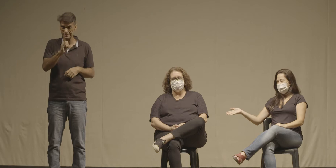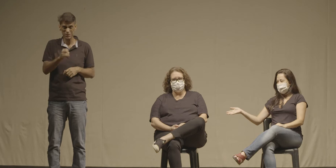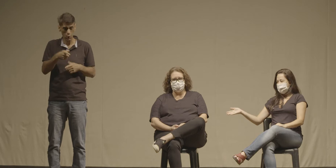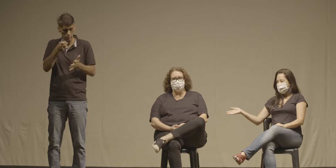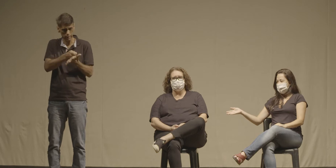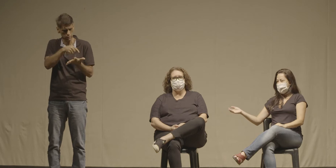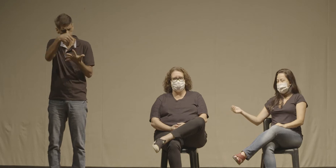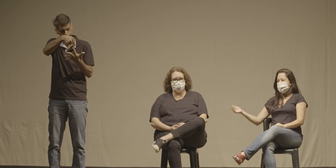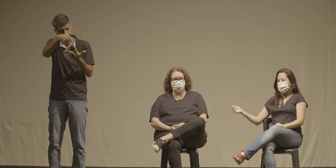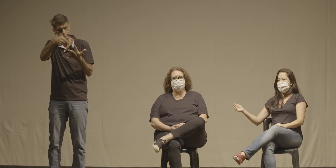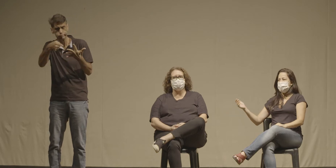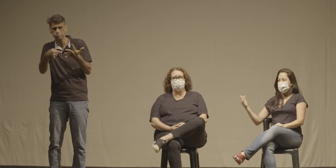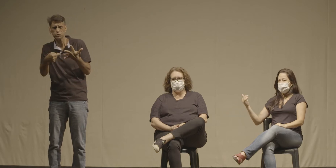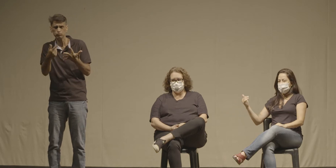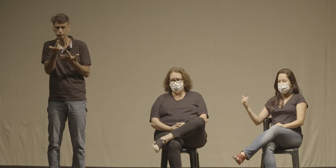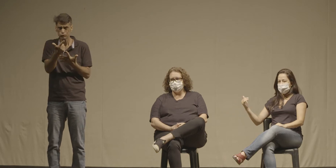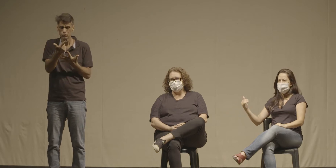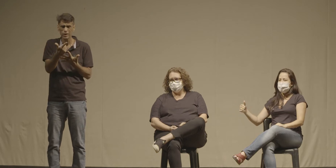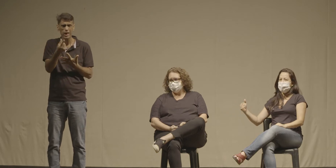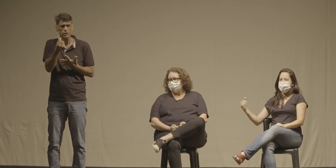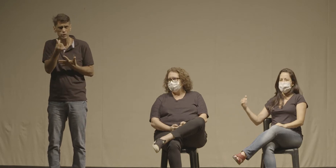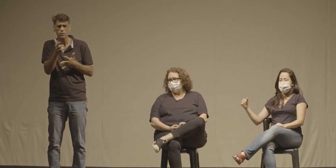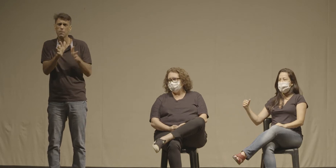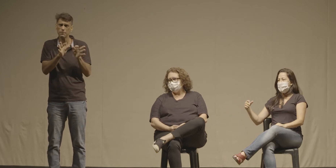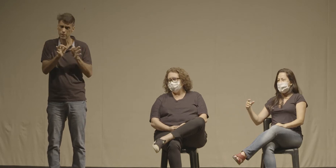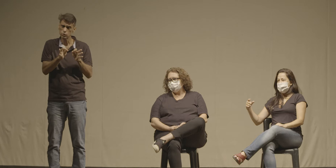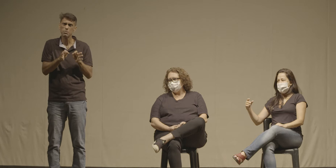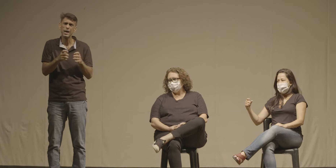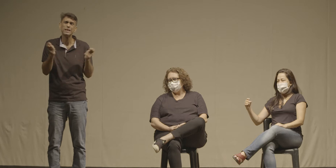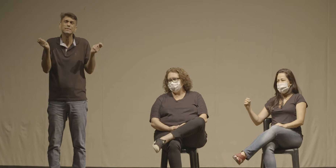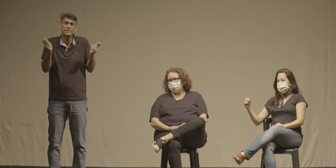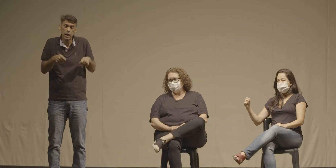fazer, sabe? Não só a questão do planejamento, mas também